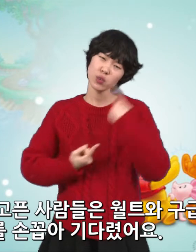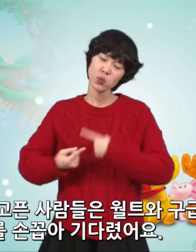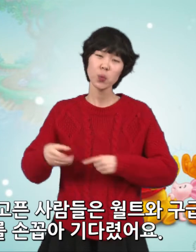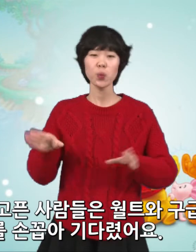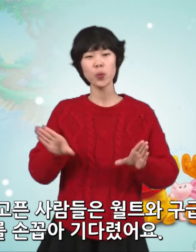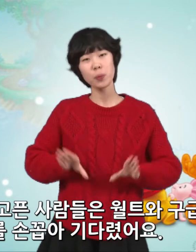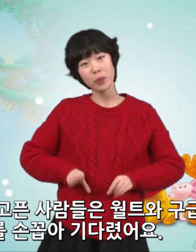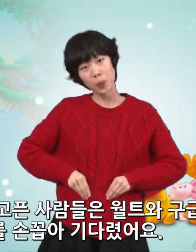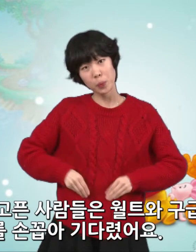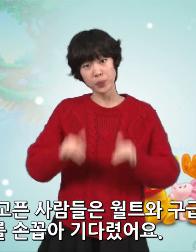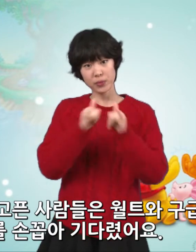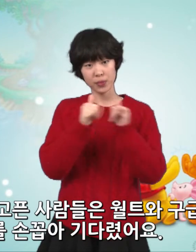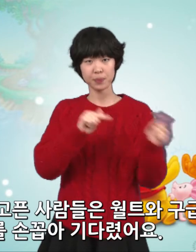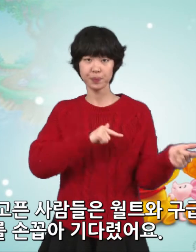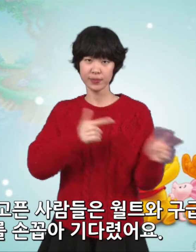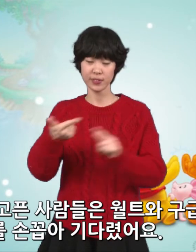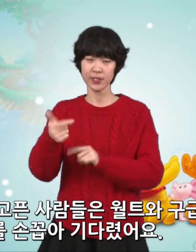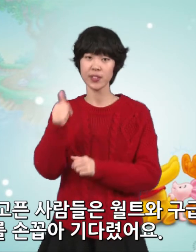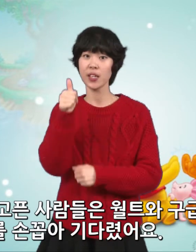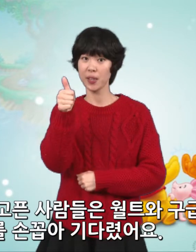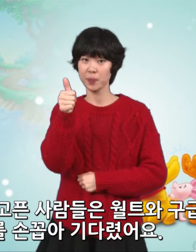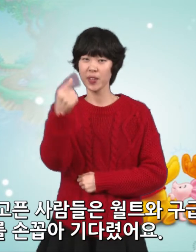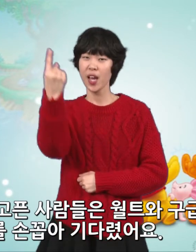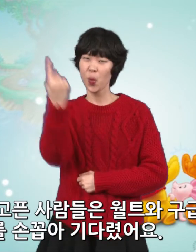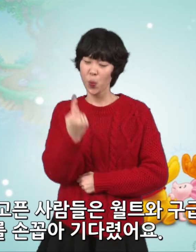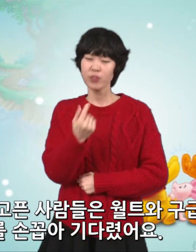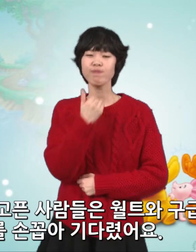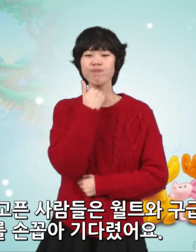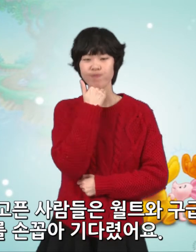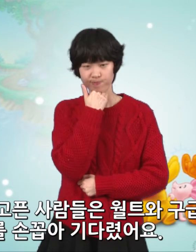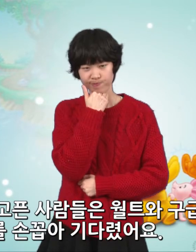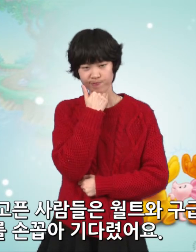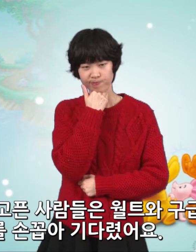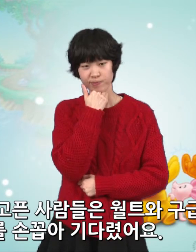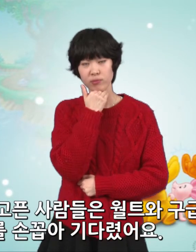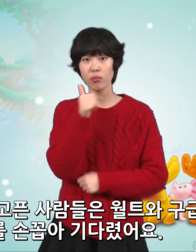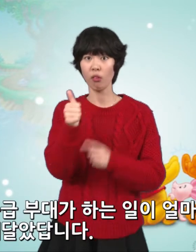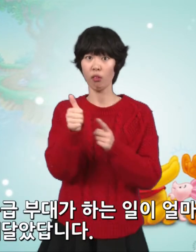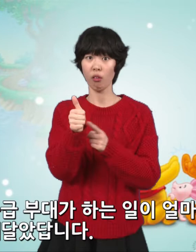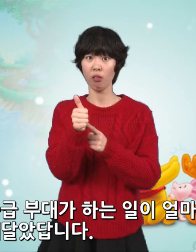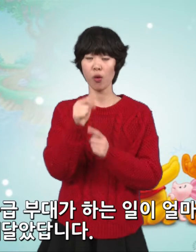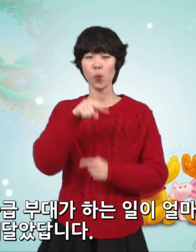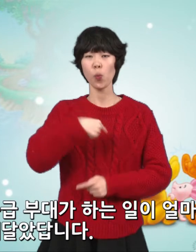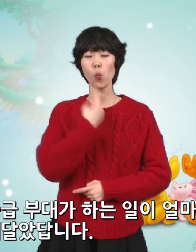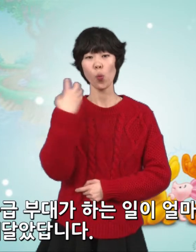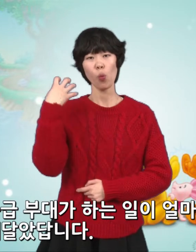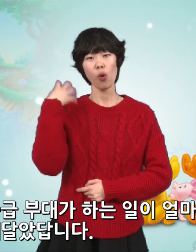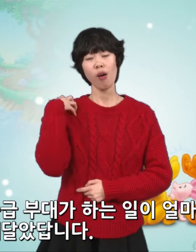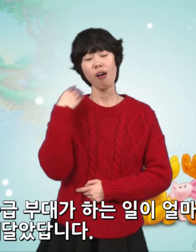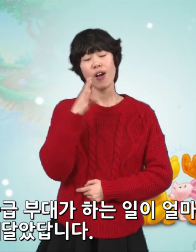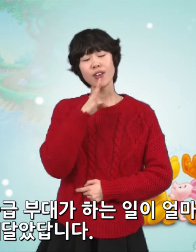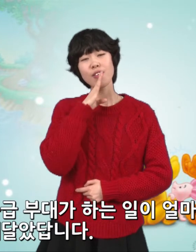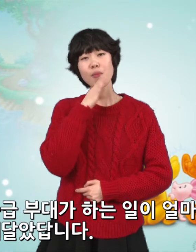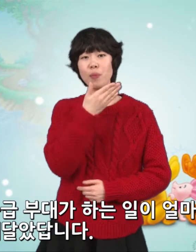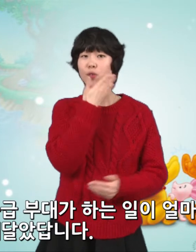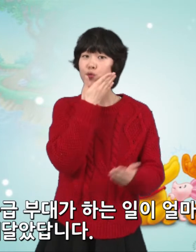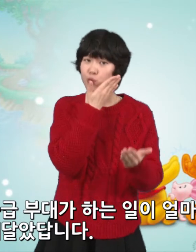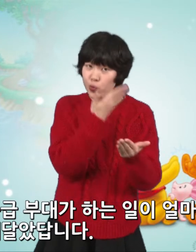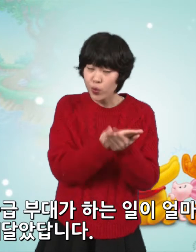다치고 배고픈 사람들은 월트와 구급부대원들이 나타나기를 손꼽아 기다렸어요. 월트는 구급부대가 하는